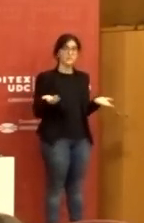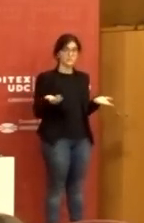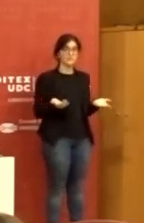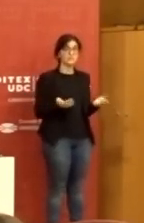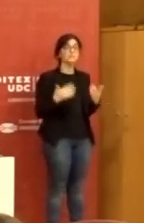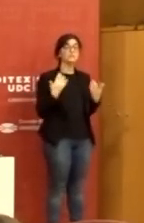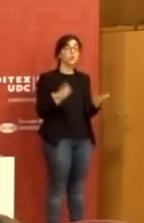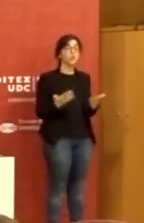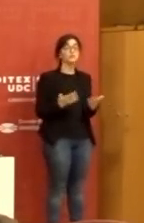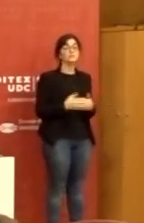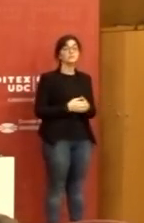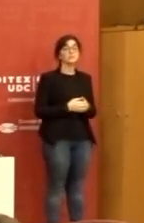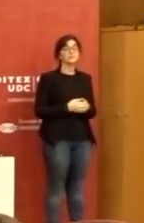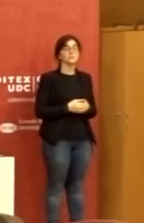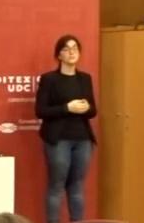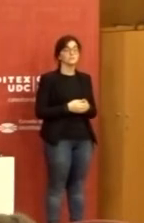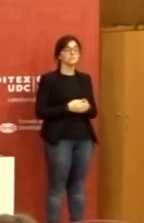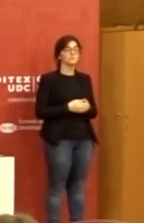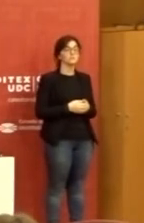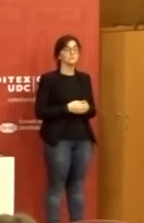el principal instrumento para que